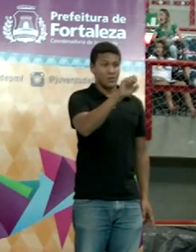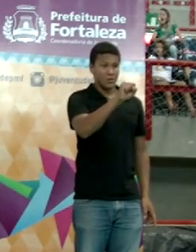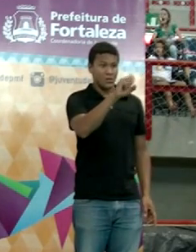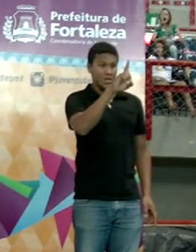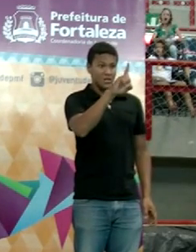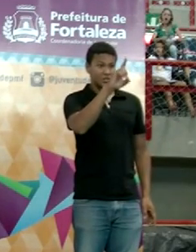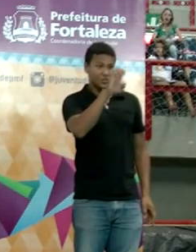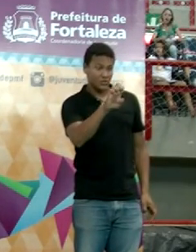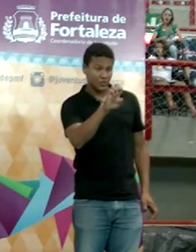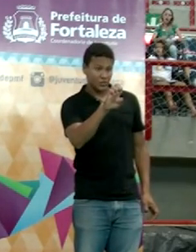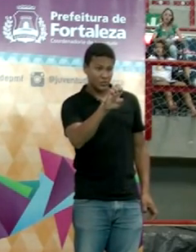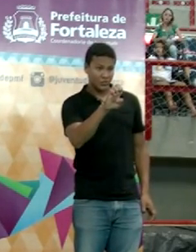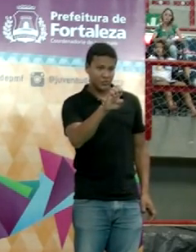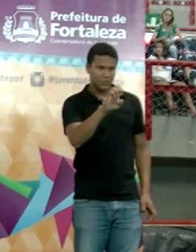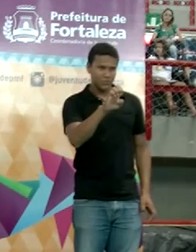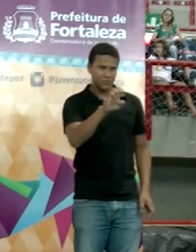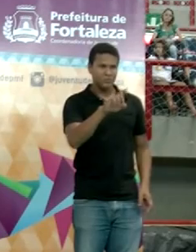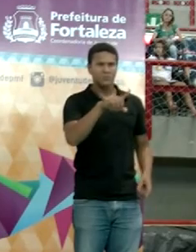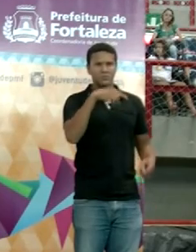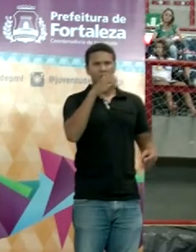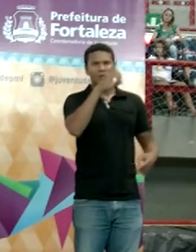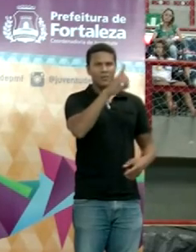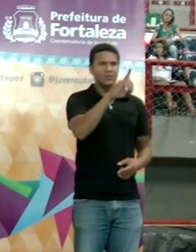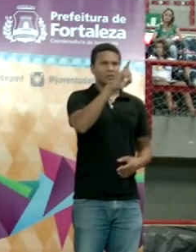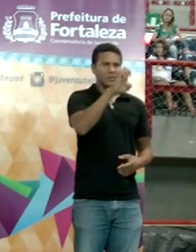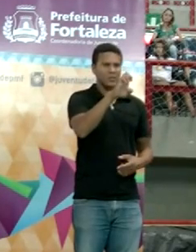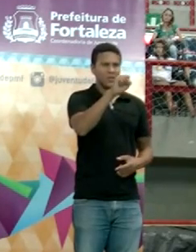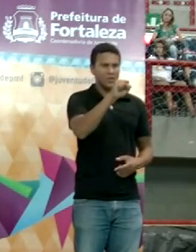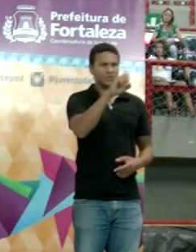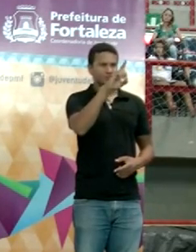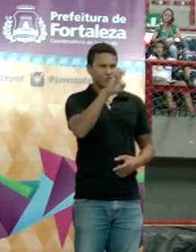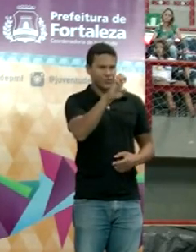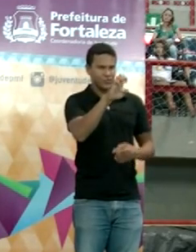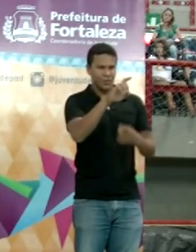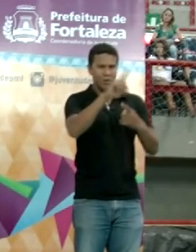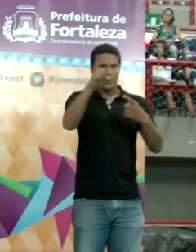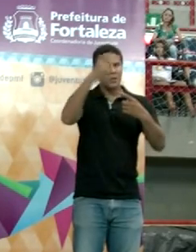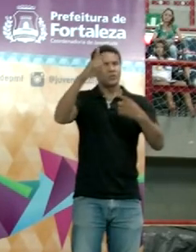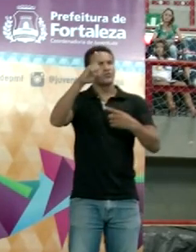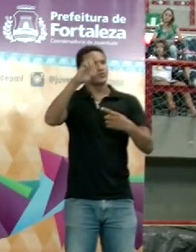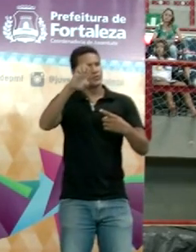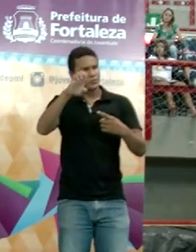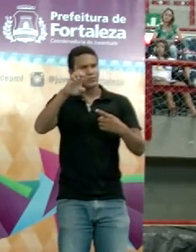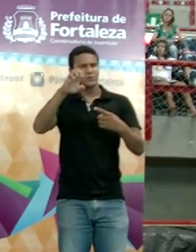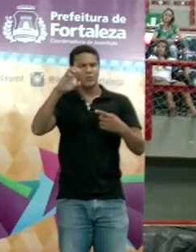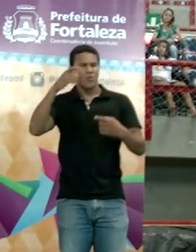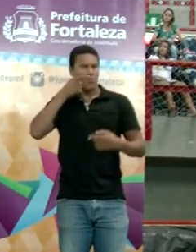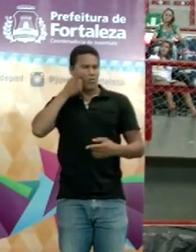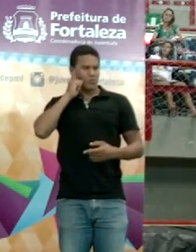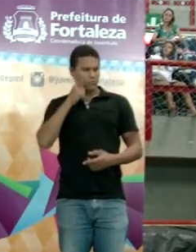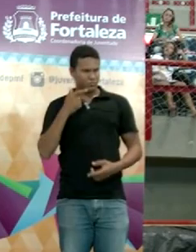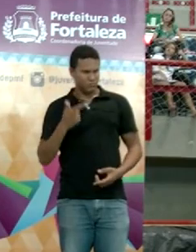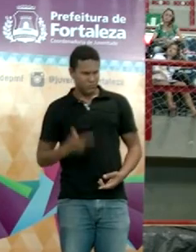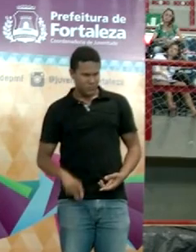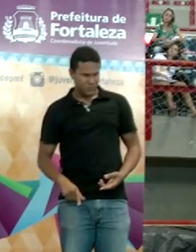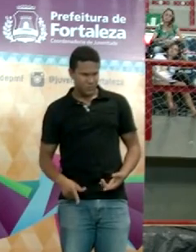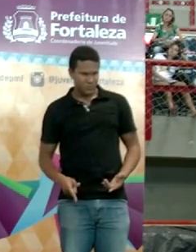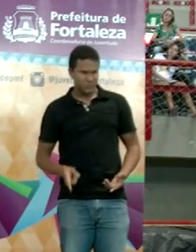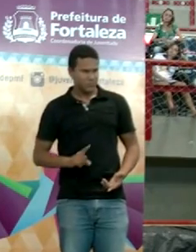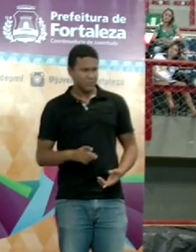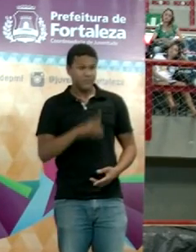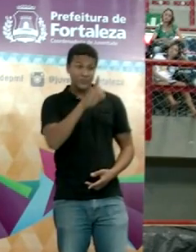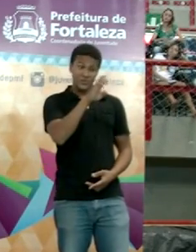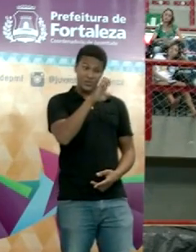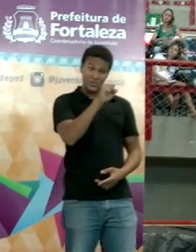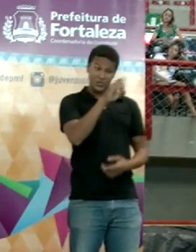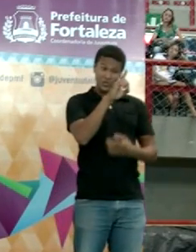de. Aí tem aluno que escreve desde de ontem. Não pode. Desde ontem. Tudo